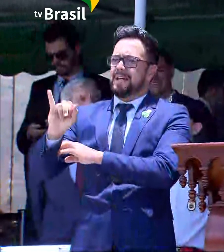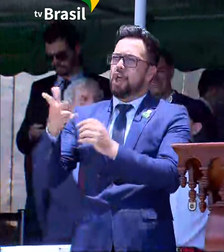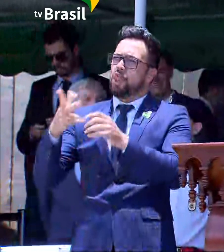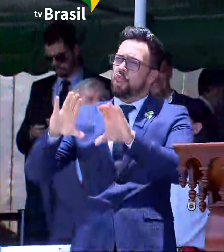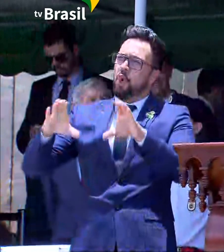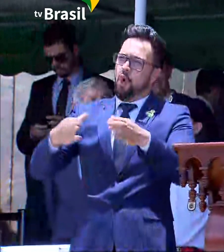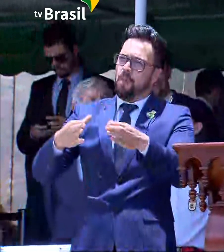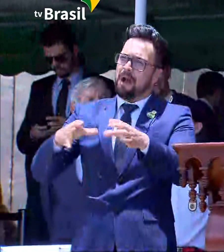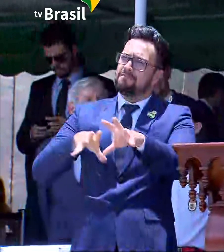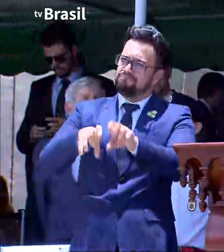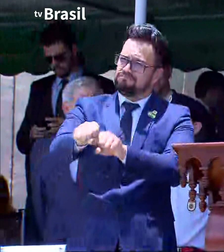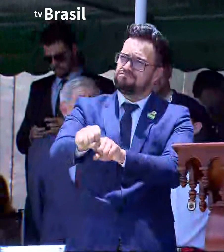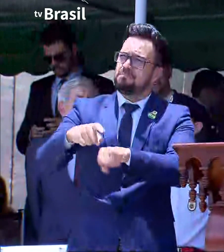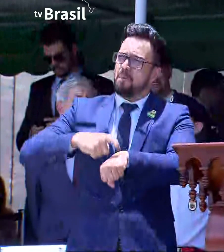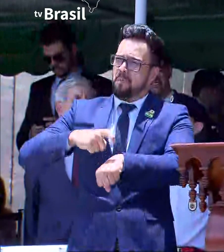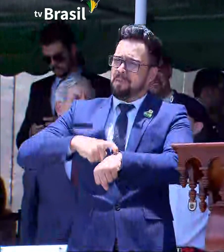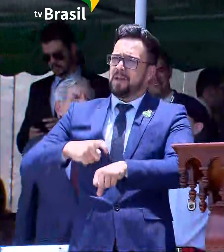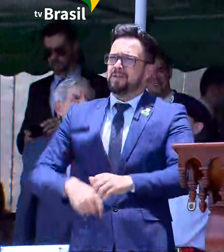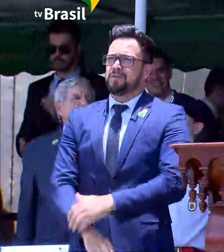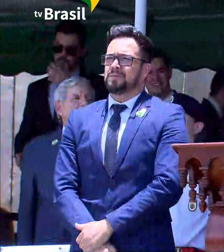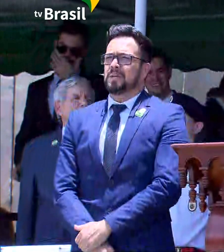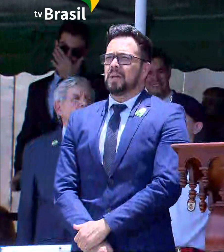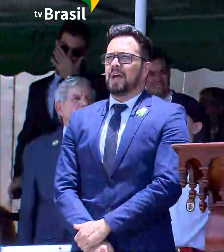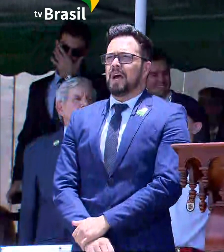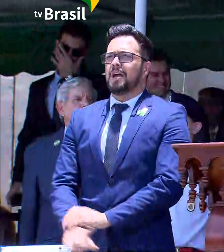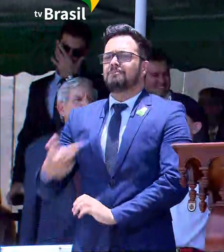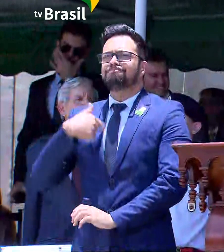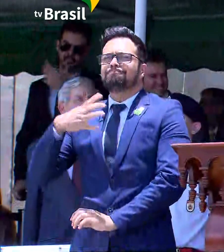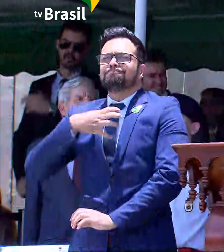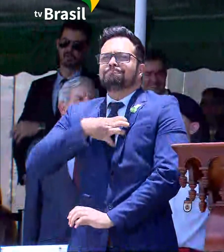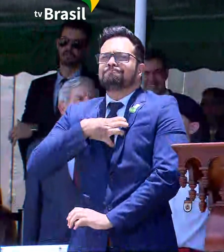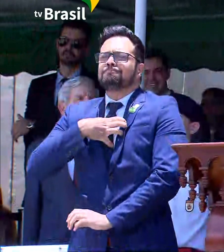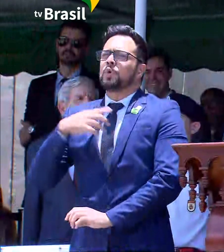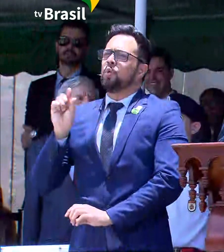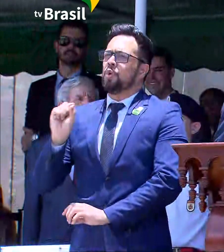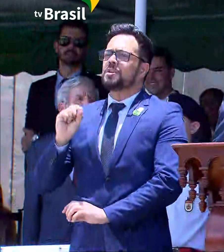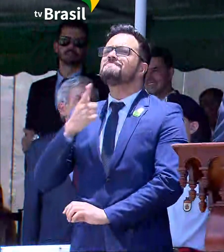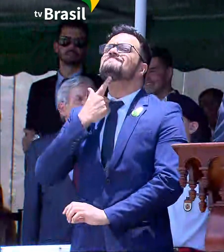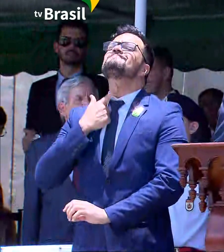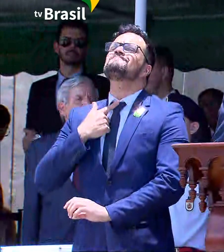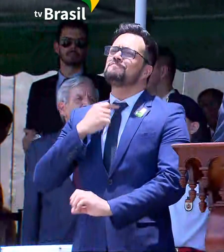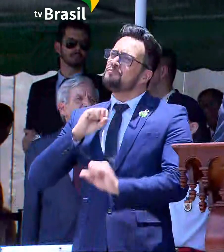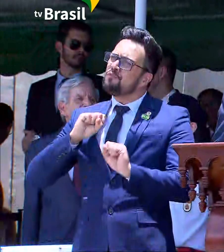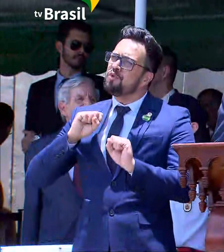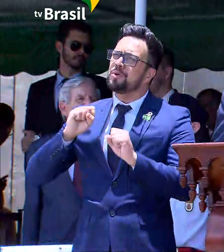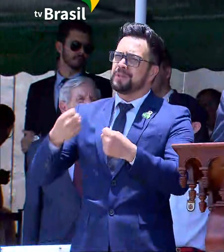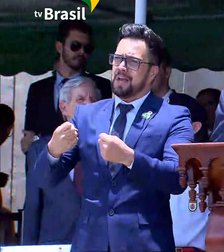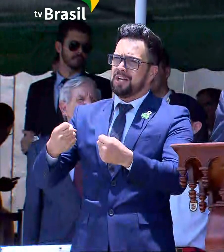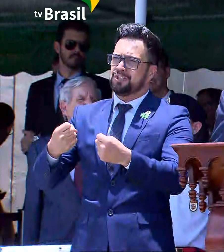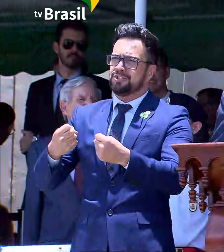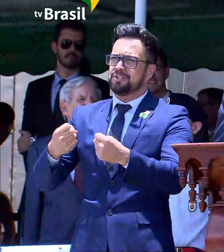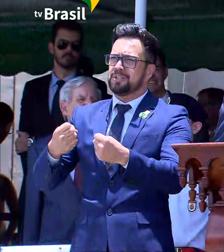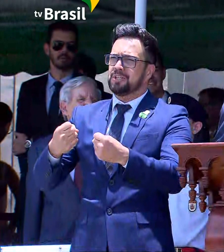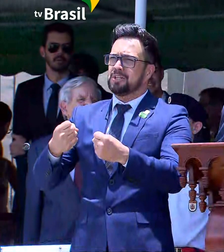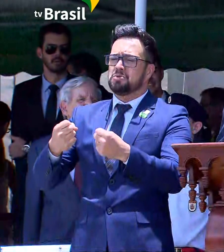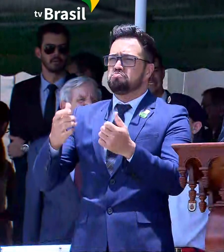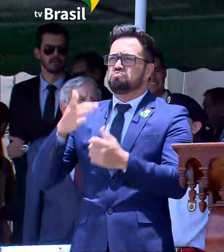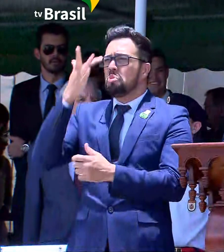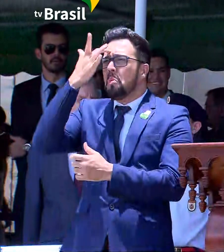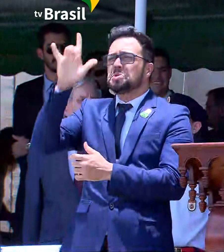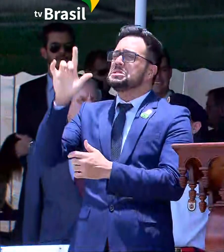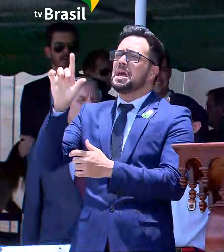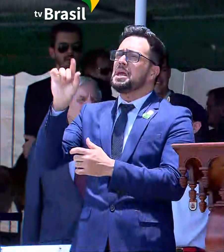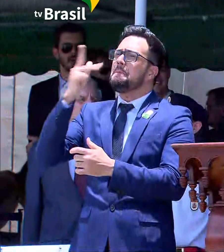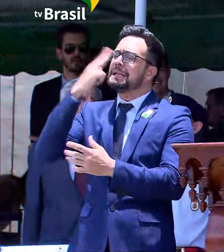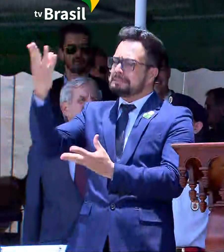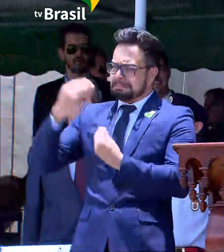momento. Veio-me a inspiração, uma vontade, não sei de onde,